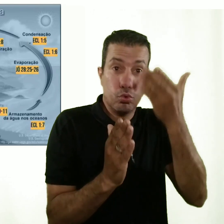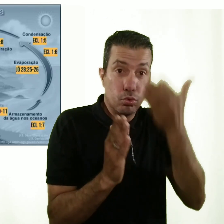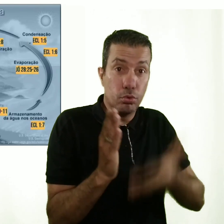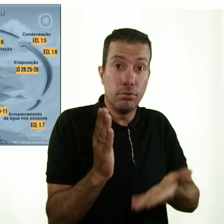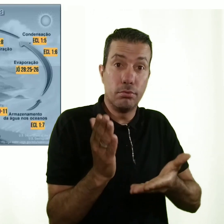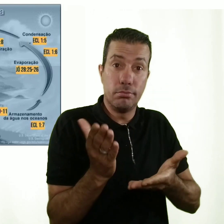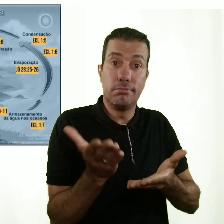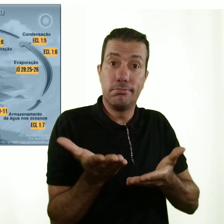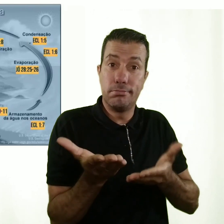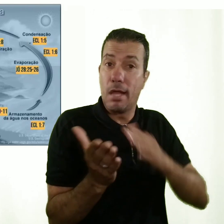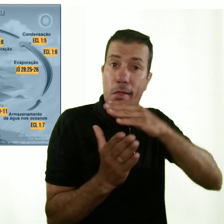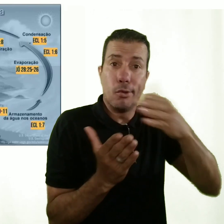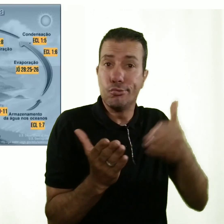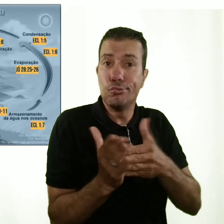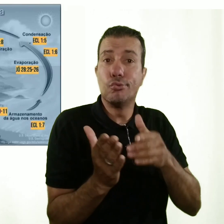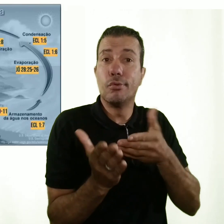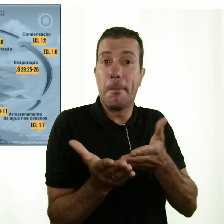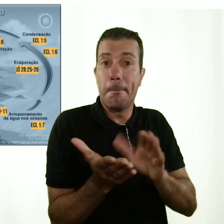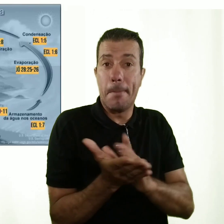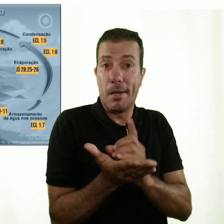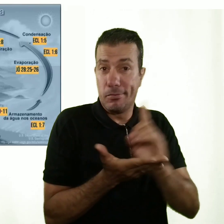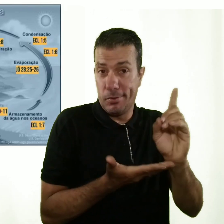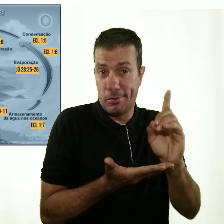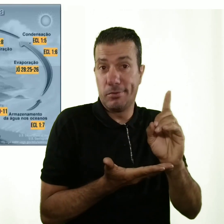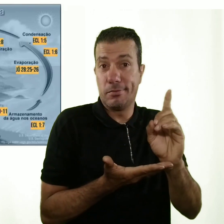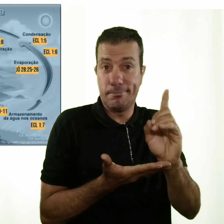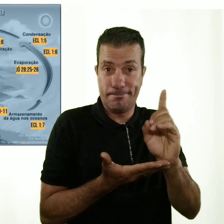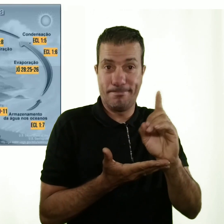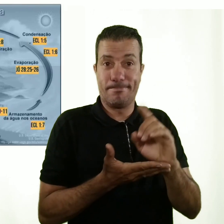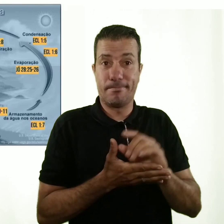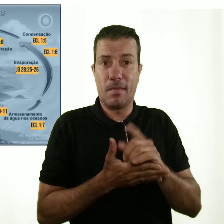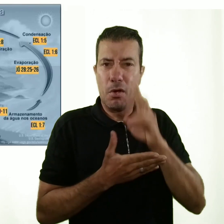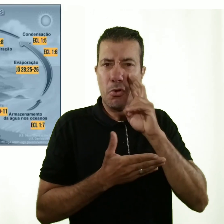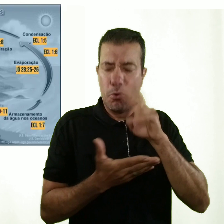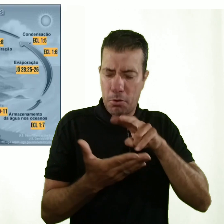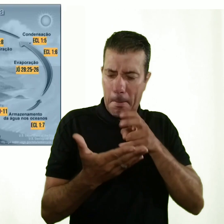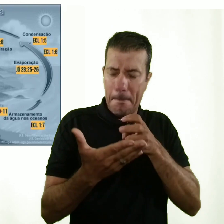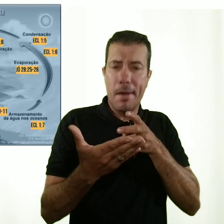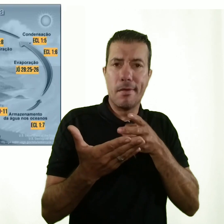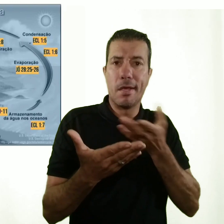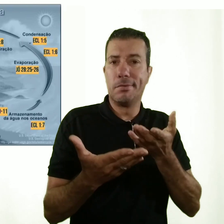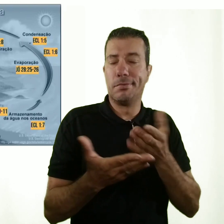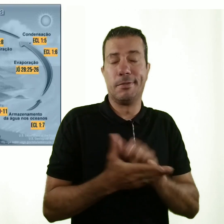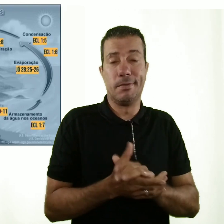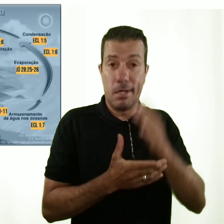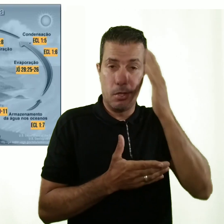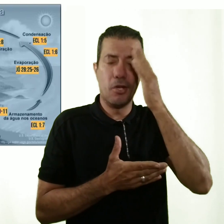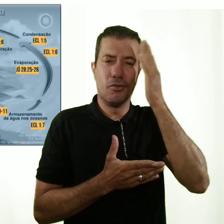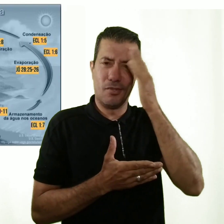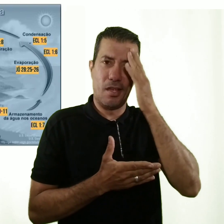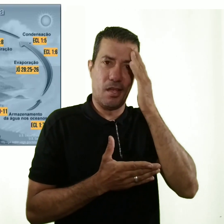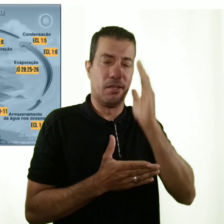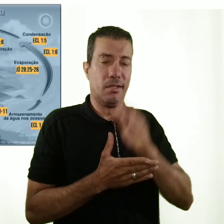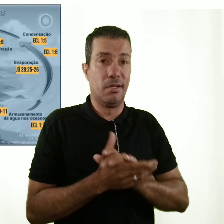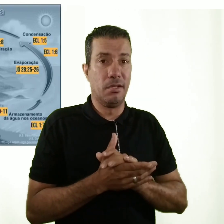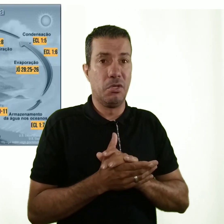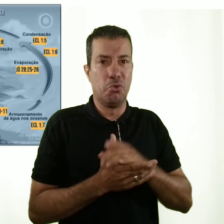Está tudo na Bíblia, gente. Então, quando eu vejo isso, eu não sei quem é. Bom, eu sei, né? Não foi